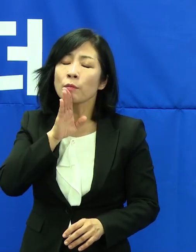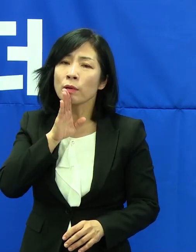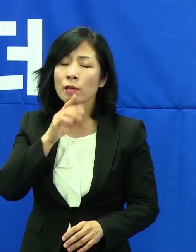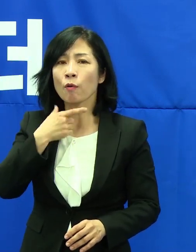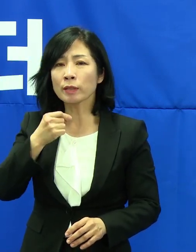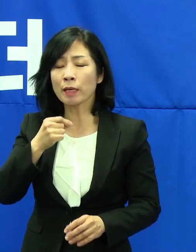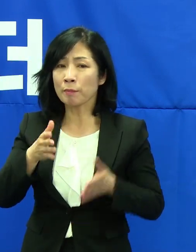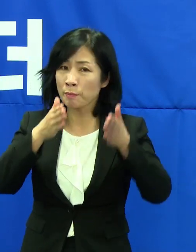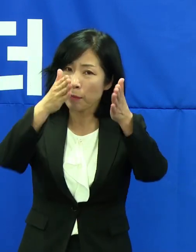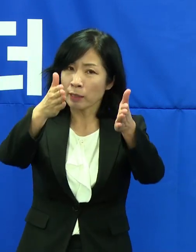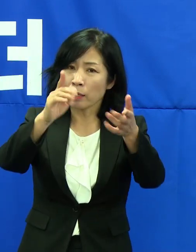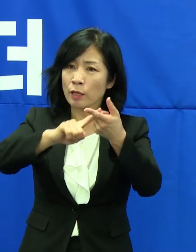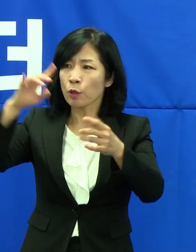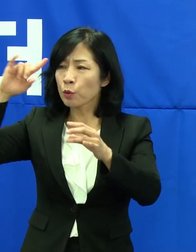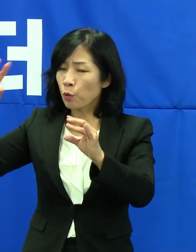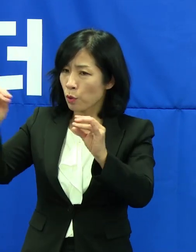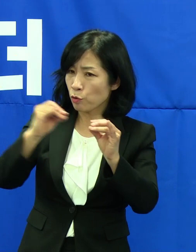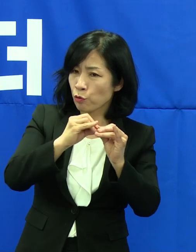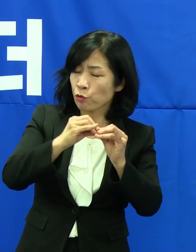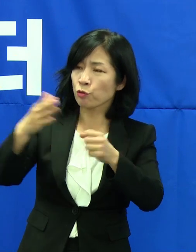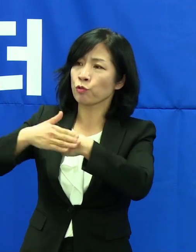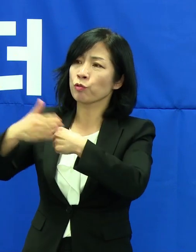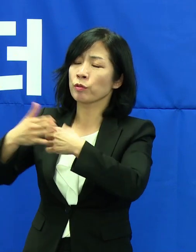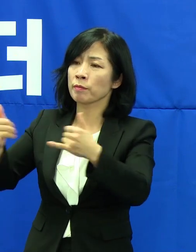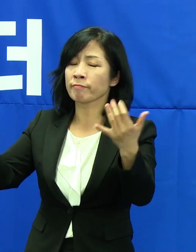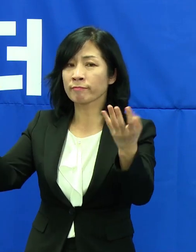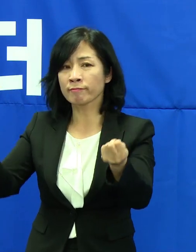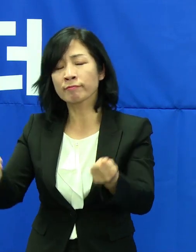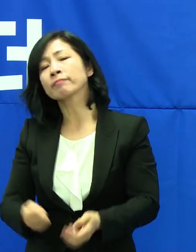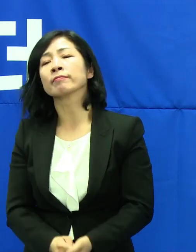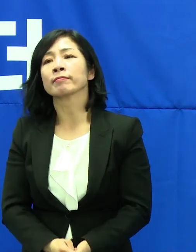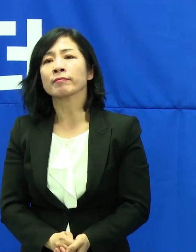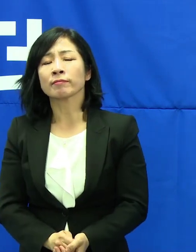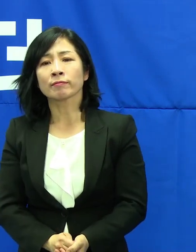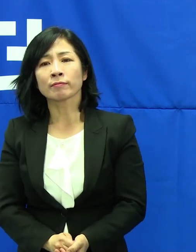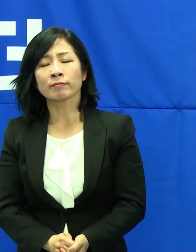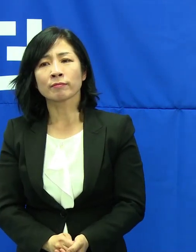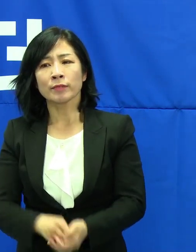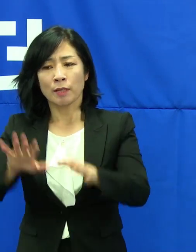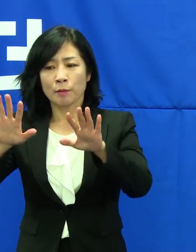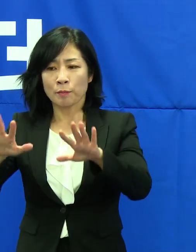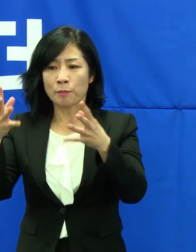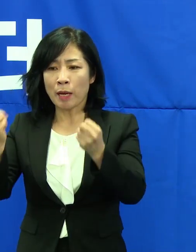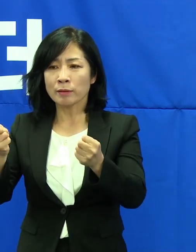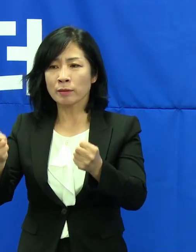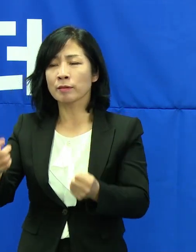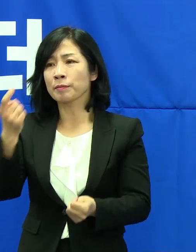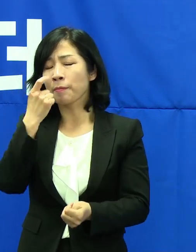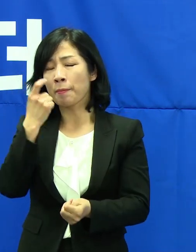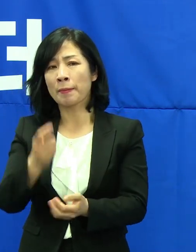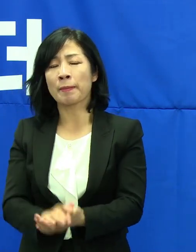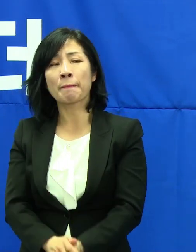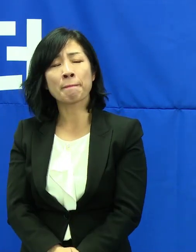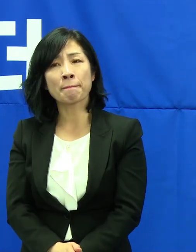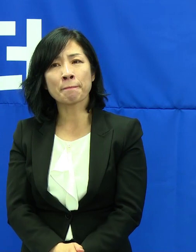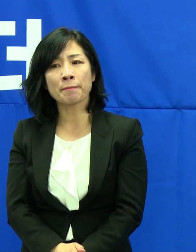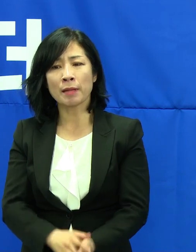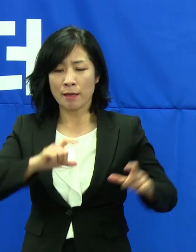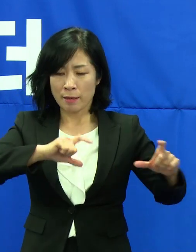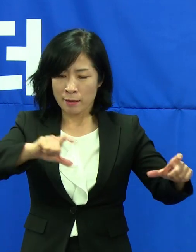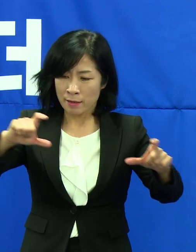방향에 대해서도 동의해 주는 분들이 많이 들었습니다. 이제 많은 것을 배웠습니다. 관내에